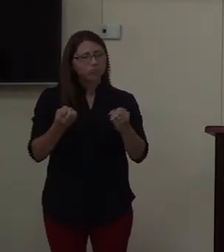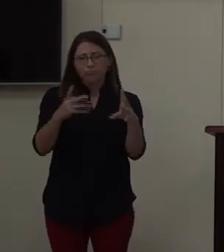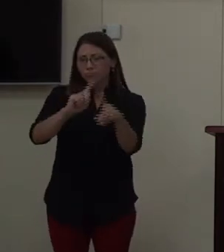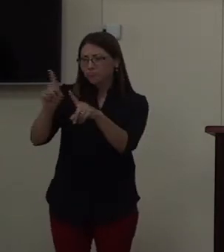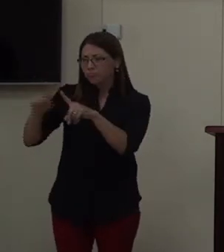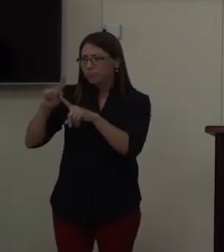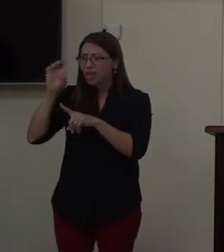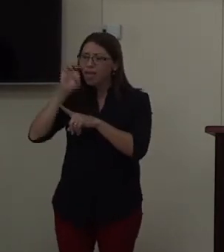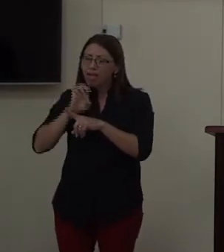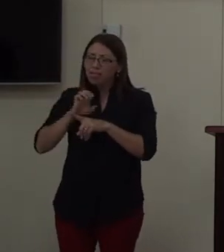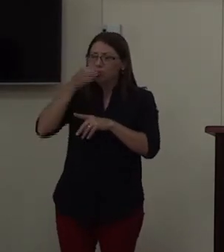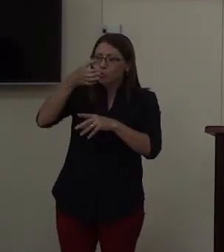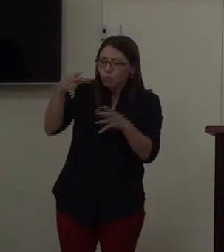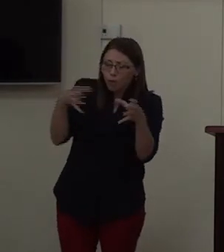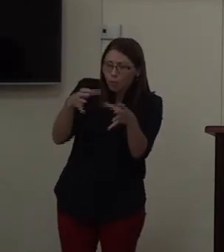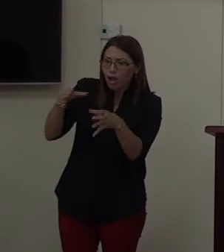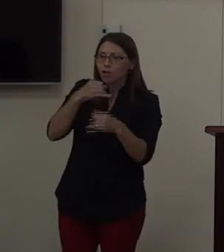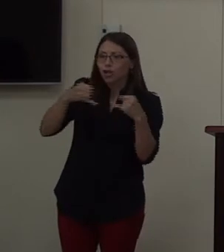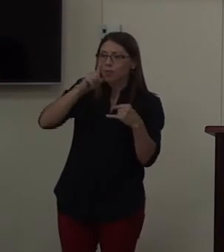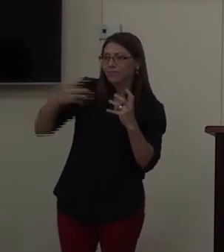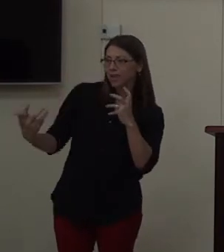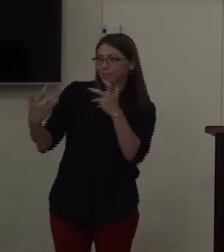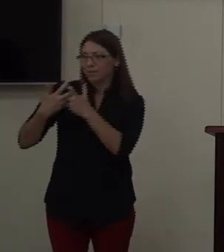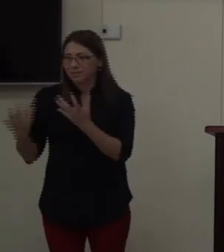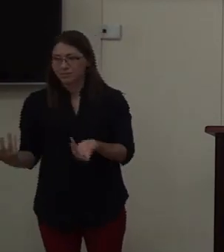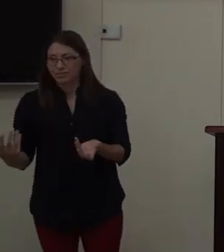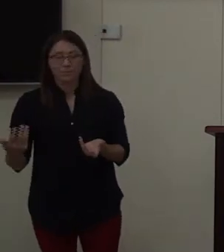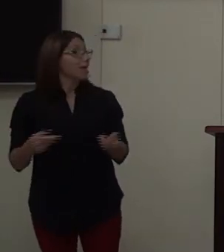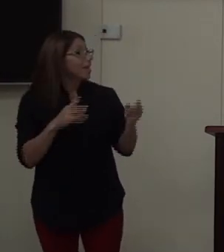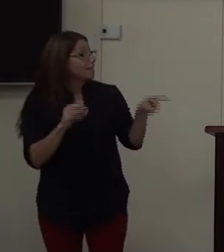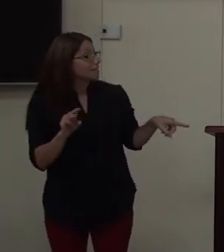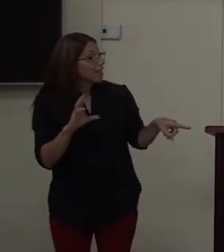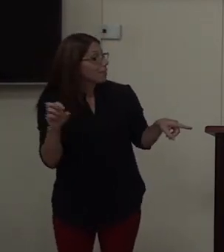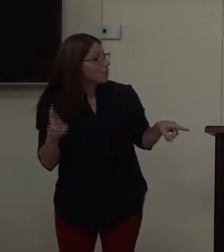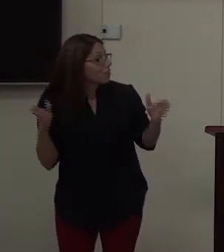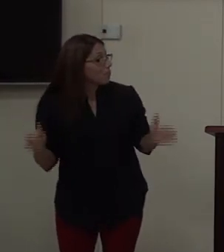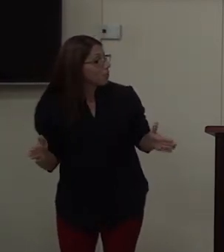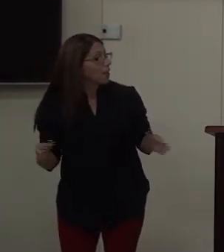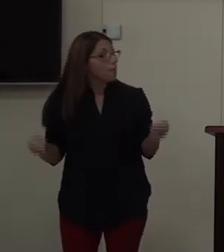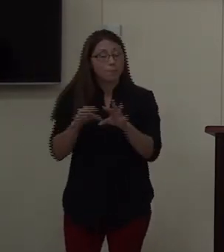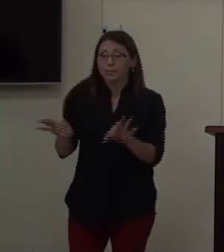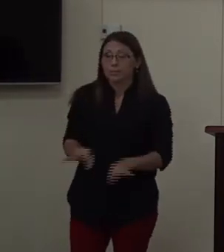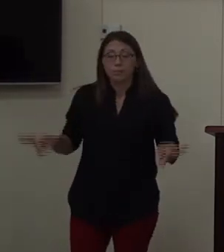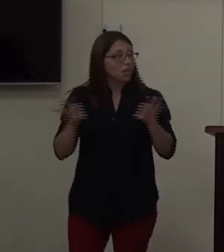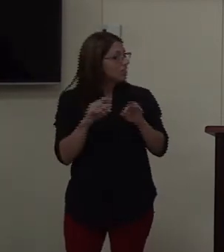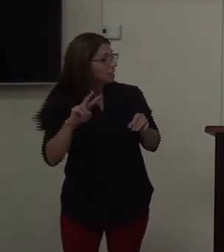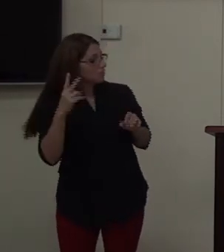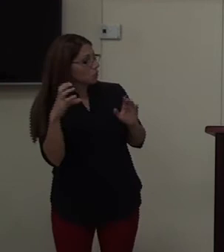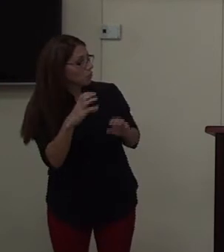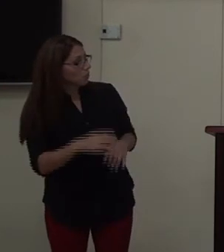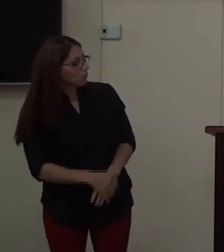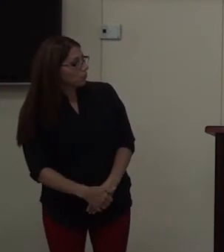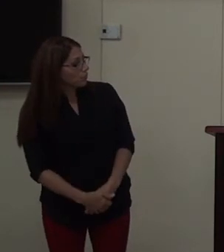Dice Marín, de Costa Rica, más importante todavía es rescatar y apoyar la creatividad léxica y terminológica del pueblo